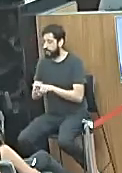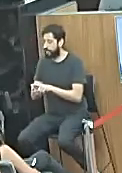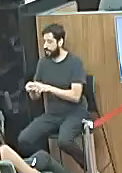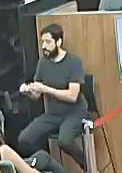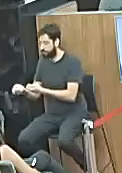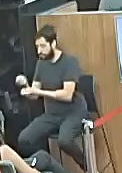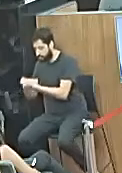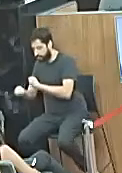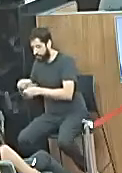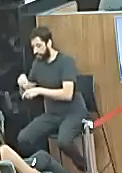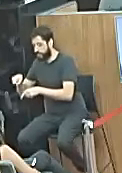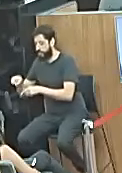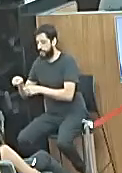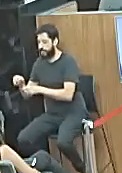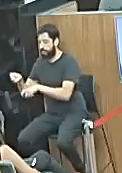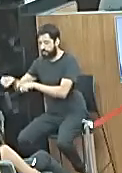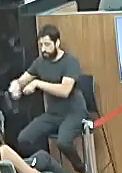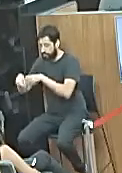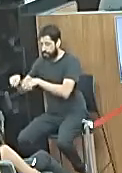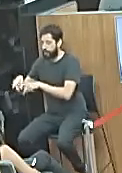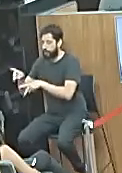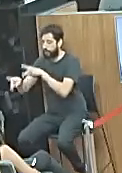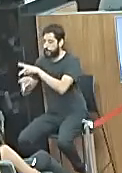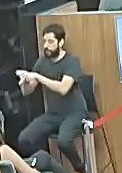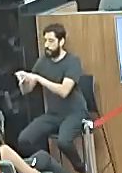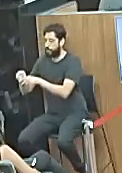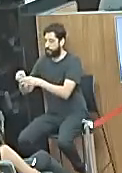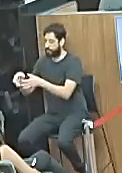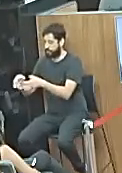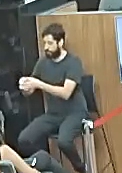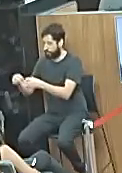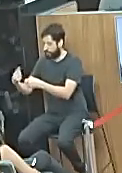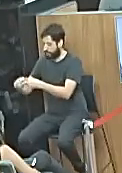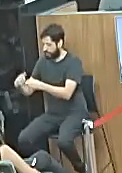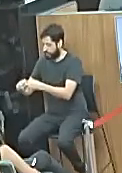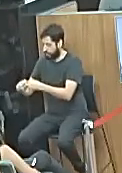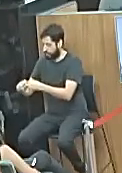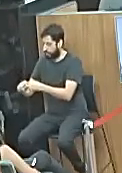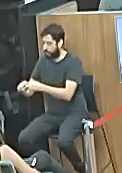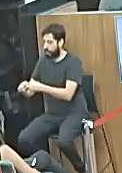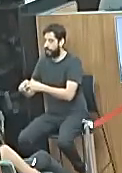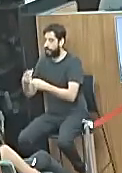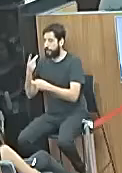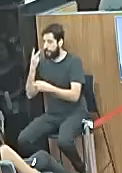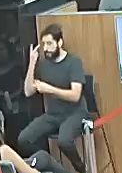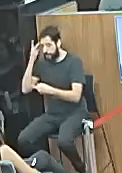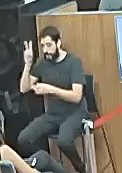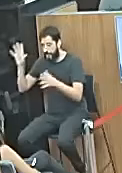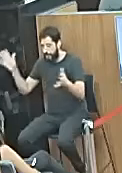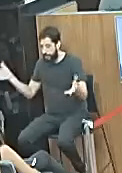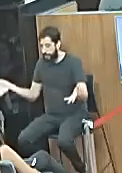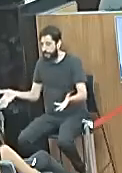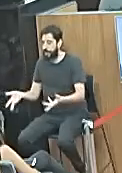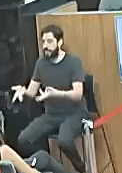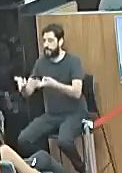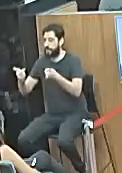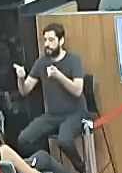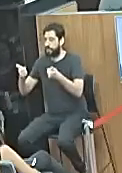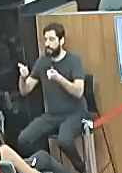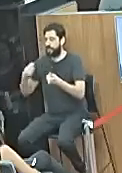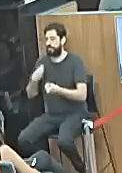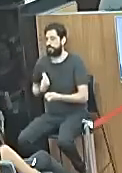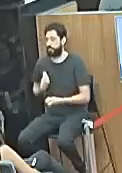realidades produtivas dos povos do campo com vistas à melhoria da qualidade de vida